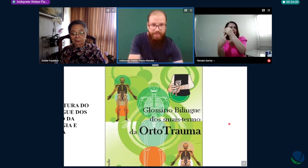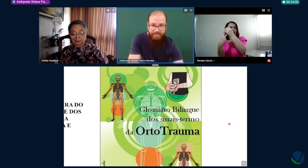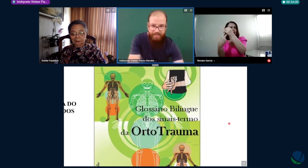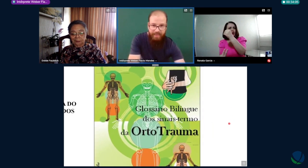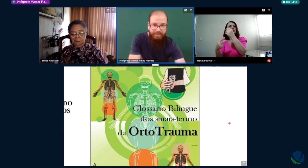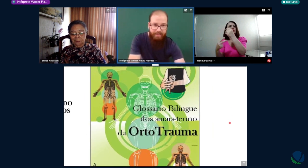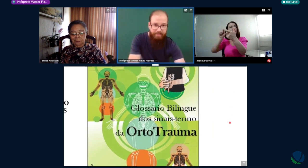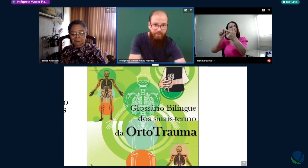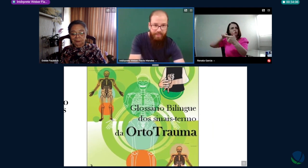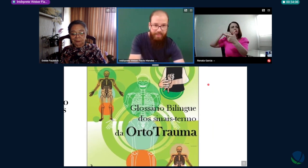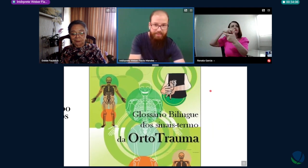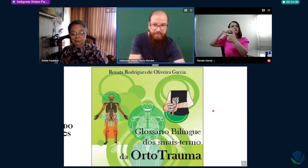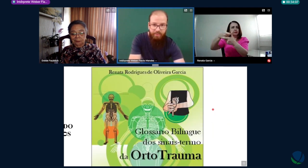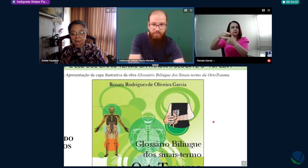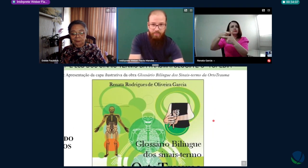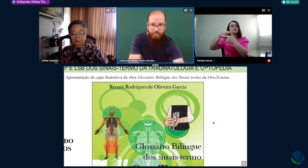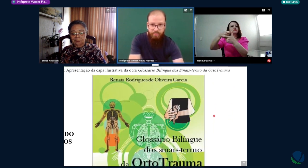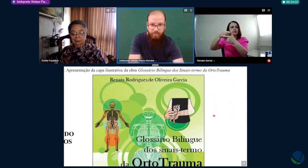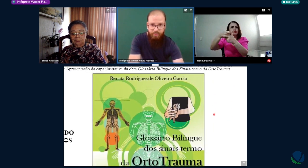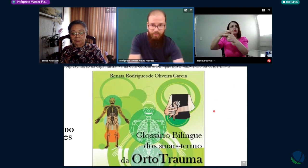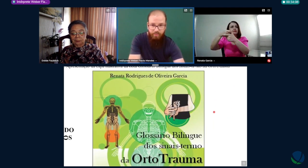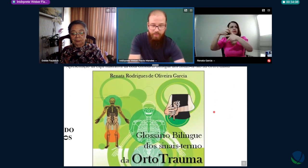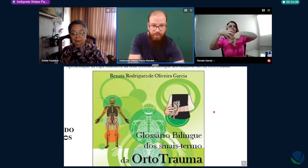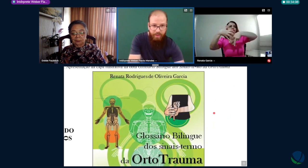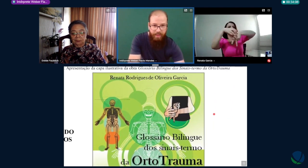que foi organizada, elaborada.